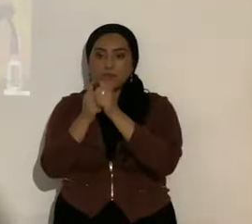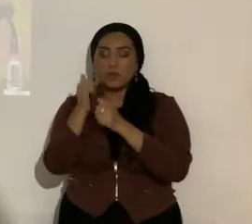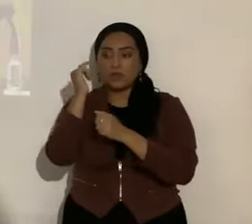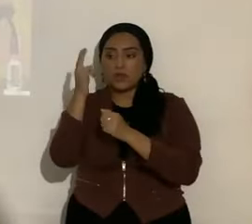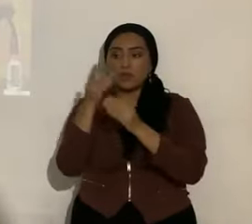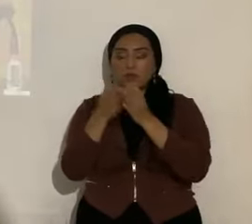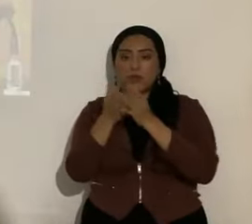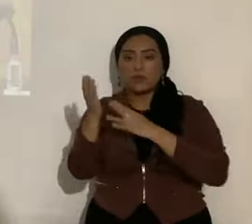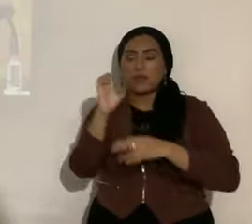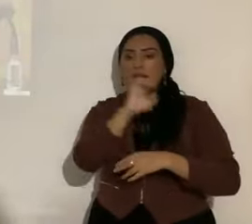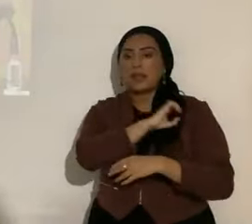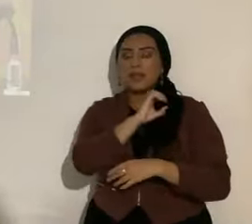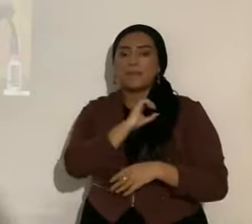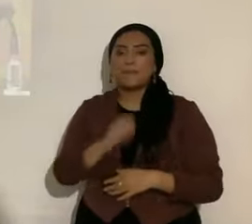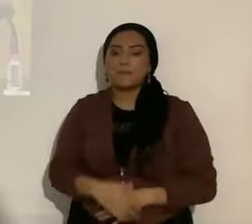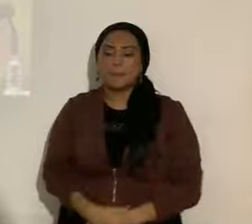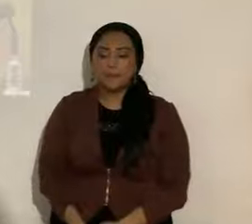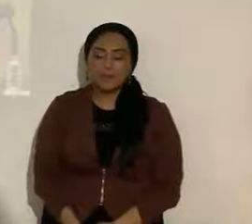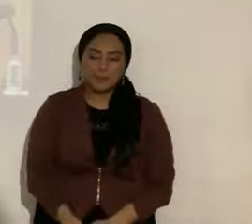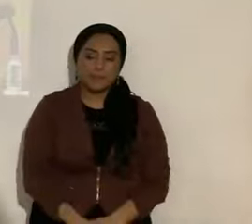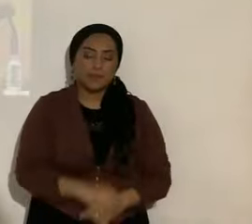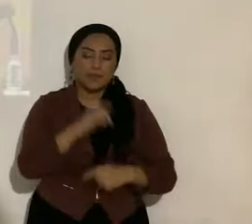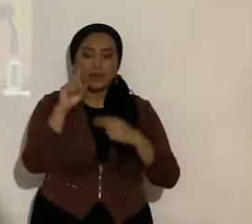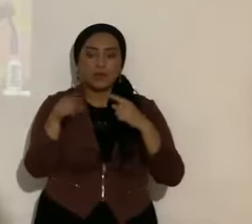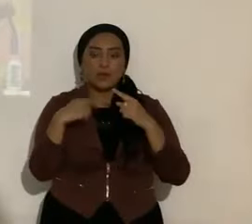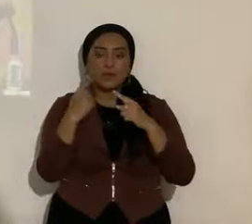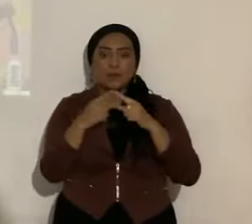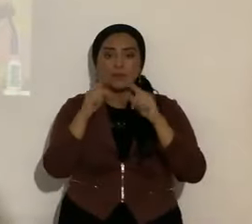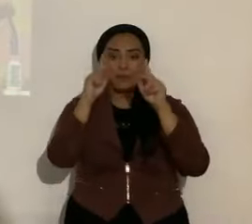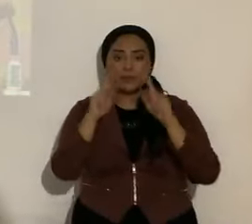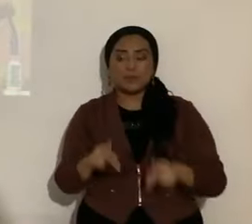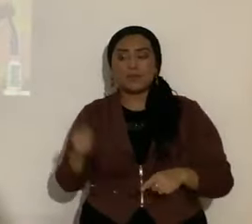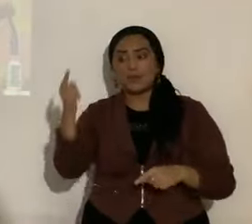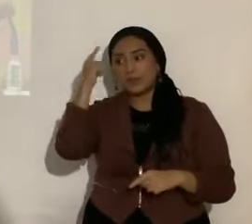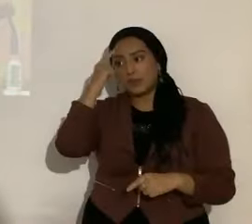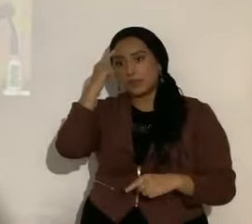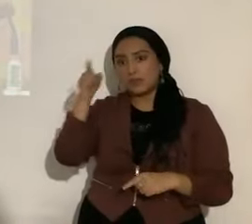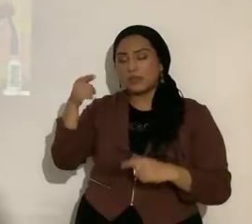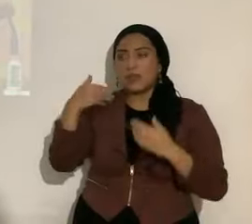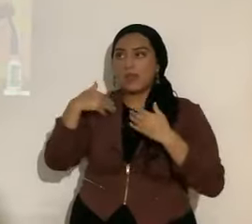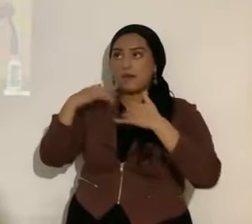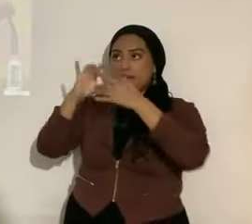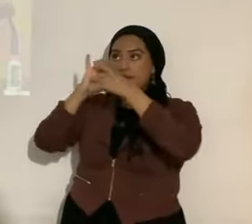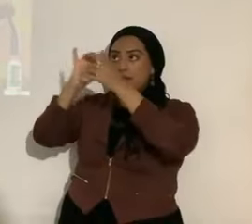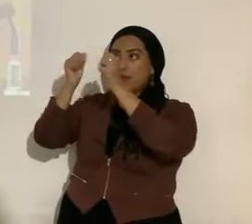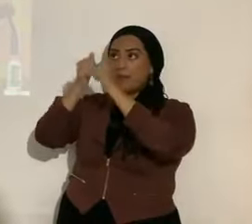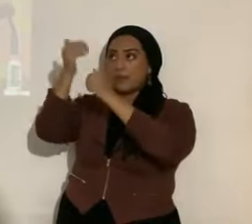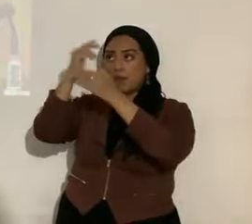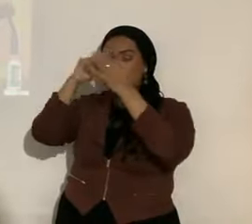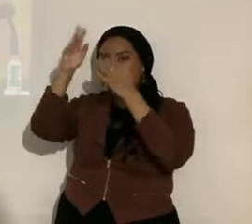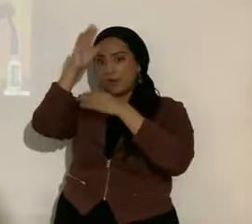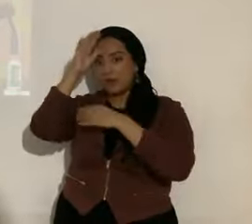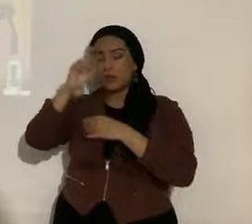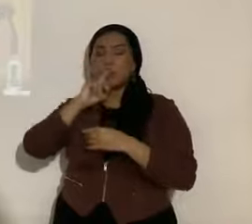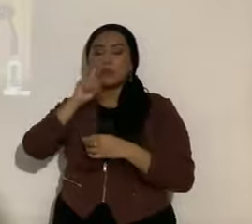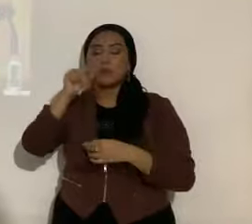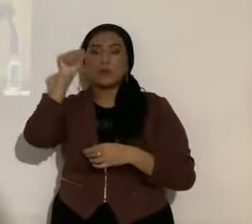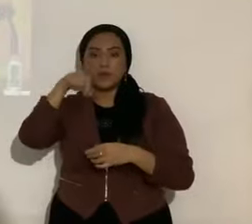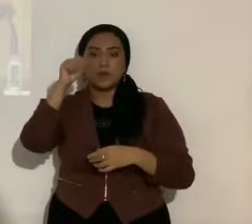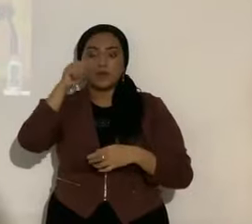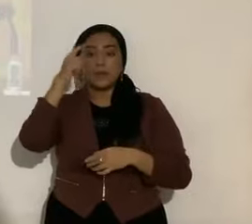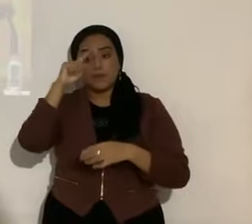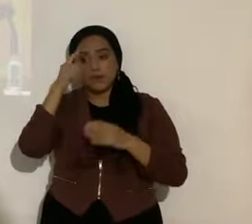profeta. Es decir, cuando las personas piensan que tienen comunión directa con el Eterno, es cierto, sí, pero